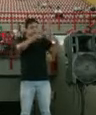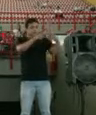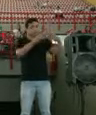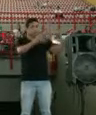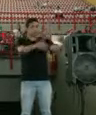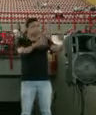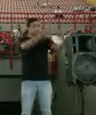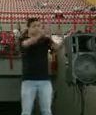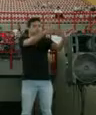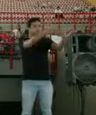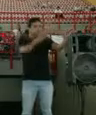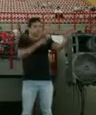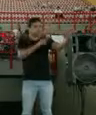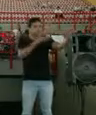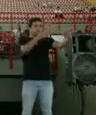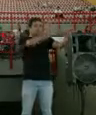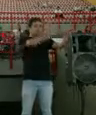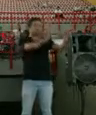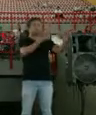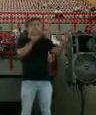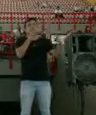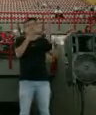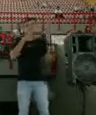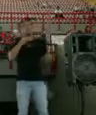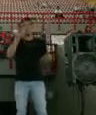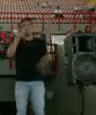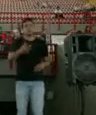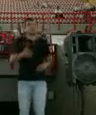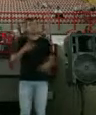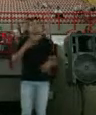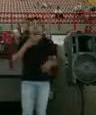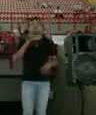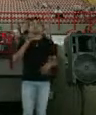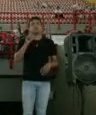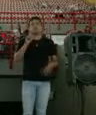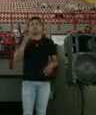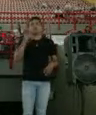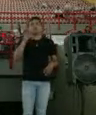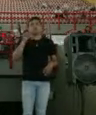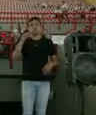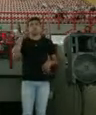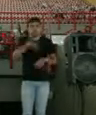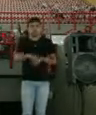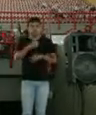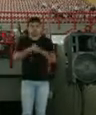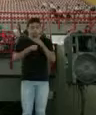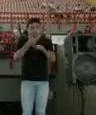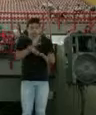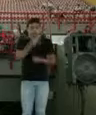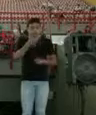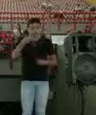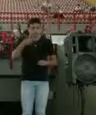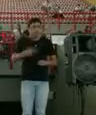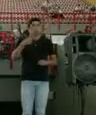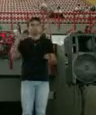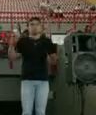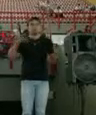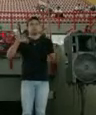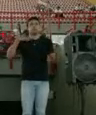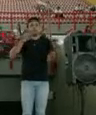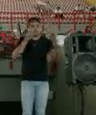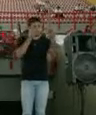aconteça. Se você diz, Lázaro, esse é o ano, é agora que eu vou